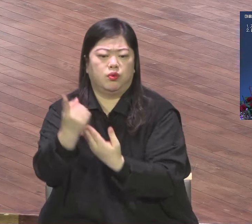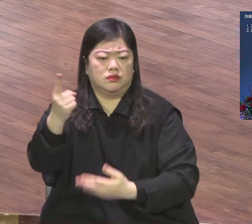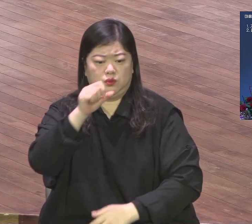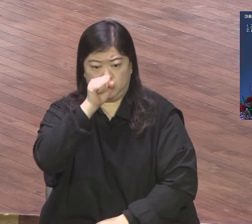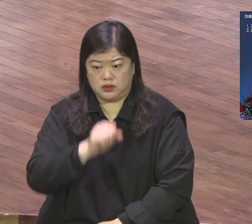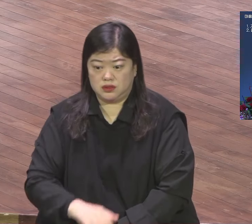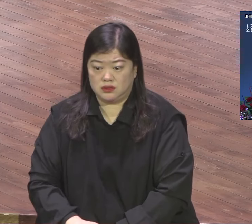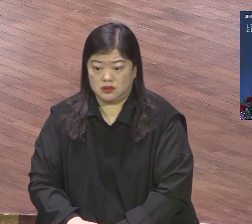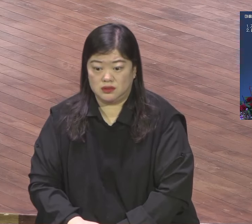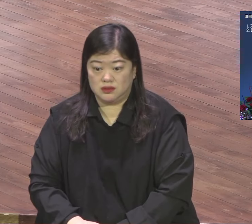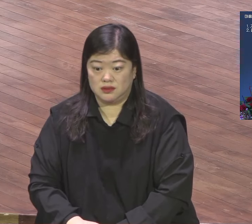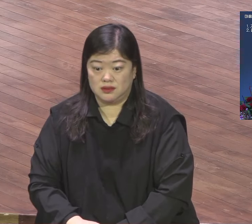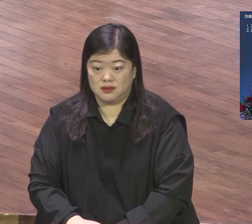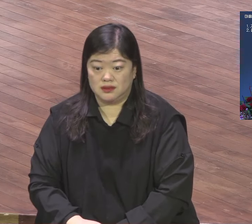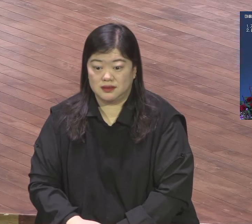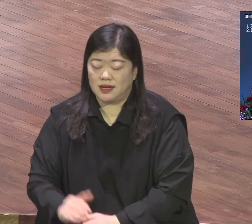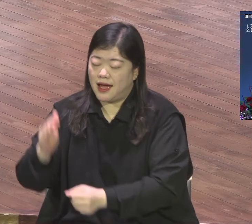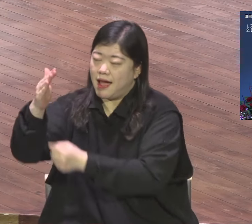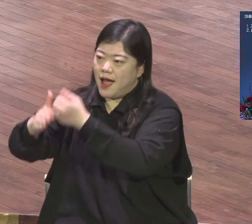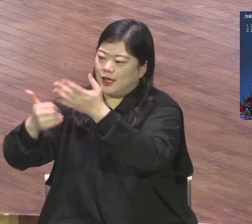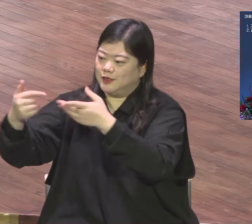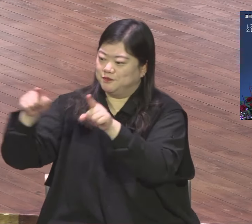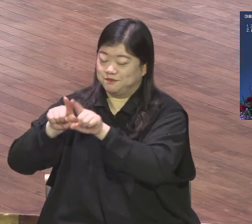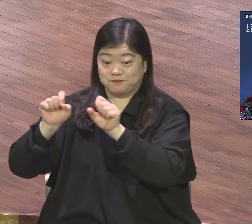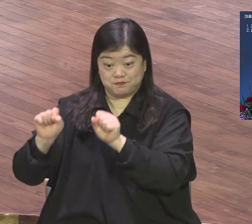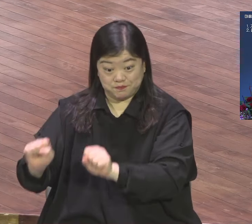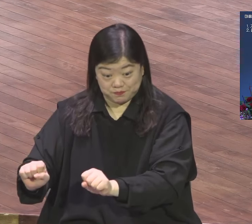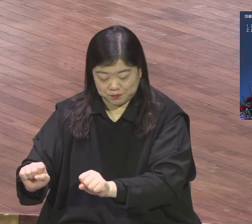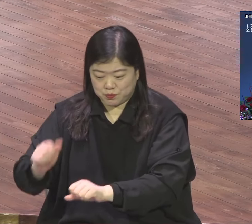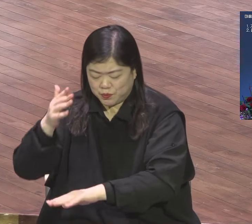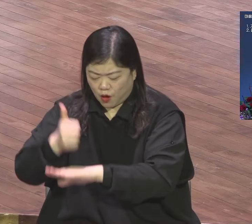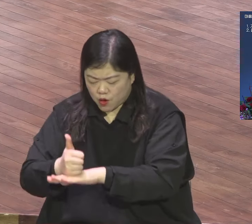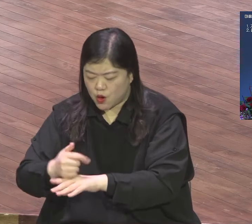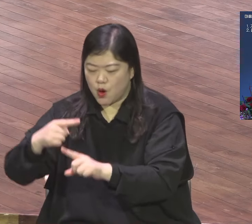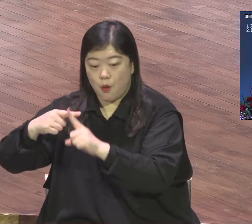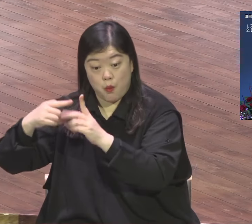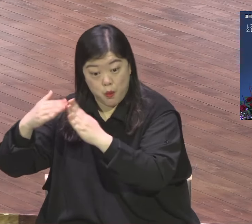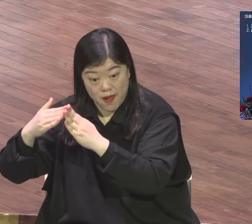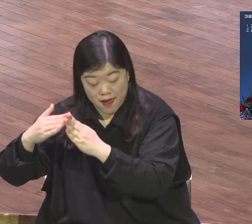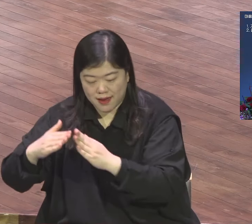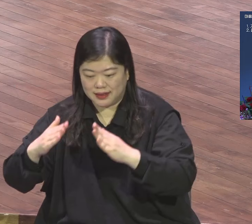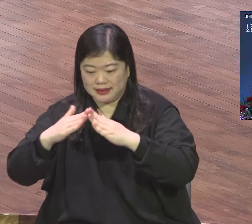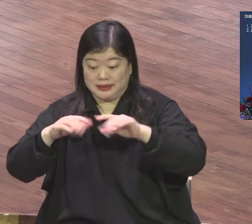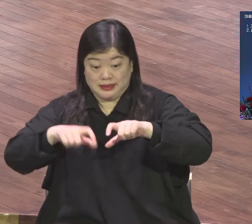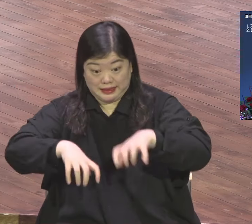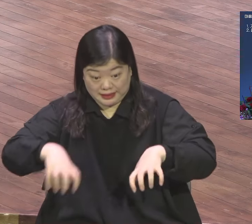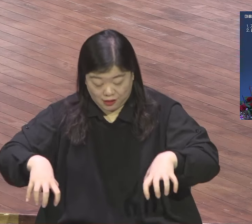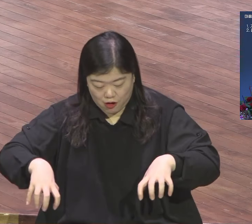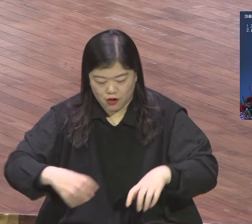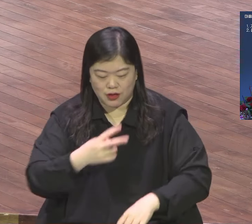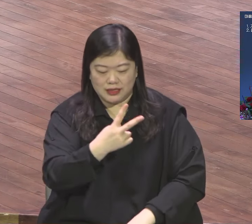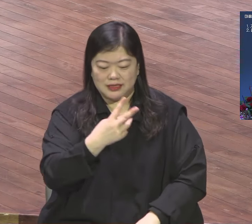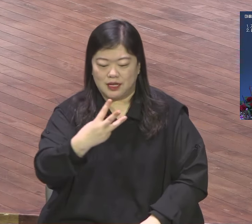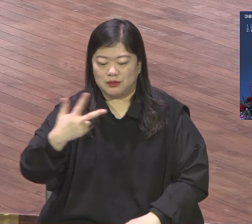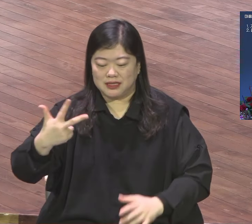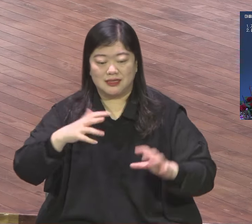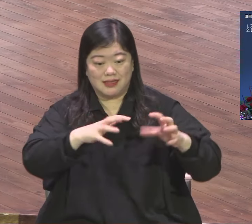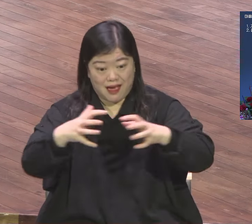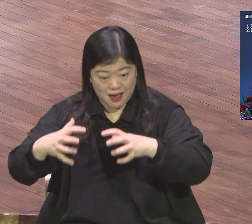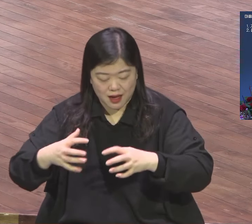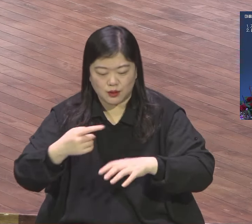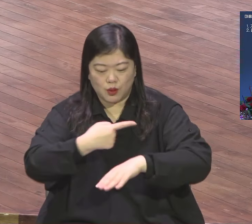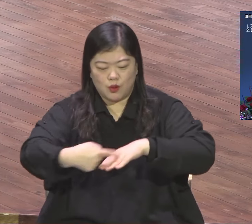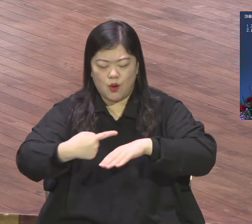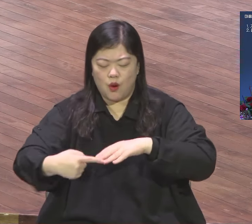절대 믿음의 망대가 견고히 세워져서 교회의 장막터, 지역의 장막터, 237날의 장막터, 골룩의